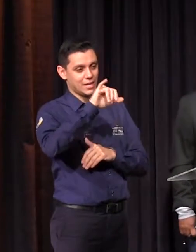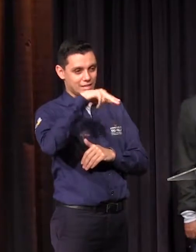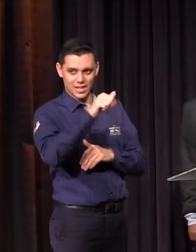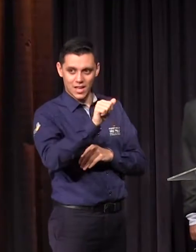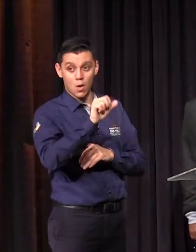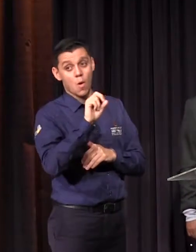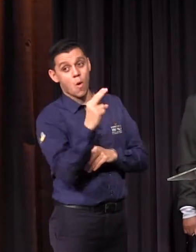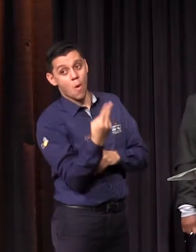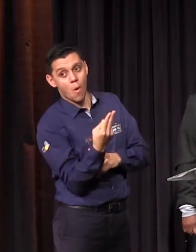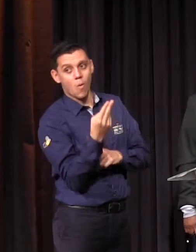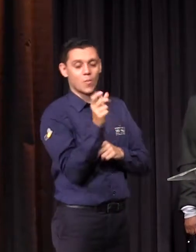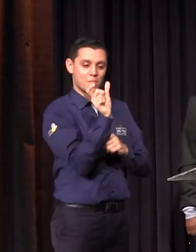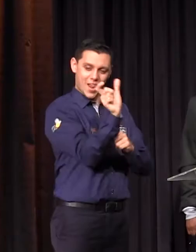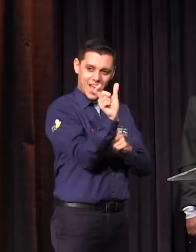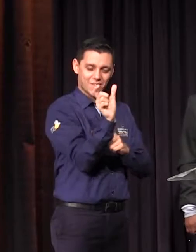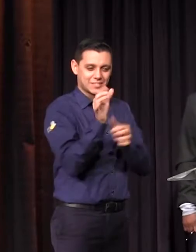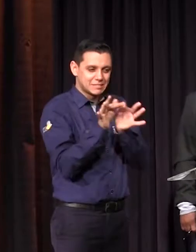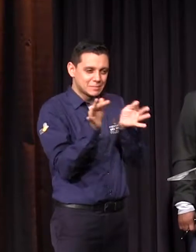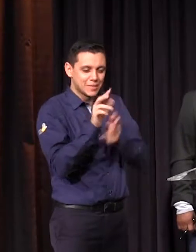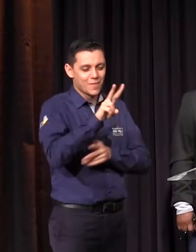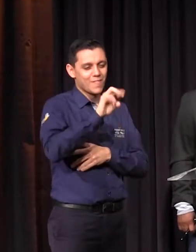vetá como todos conhecem